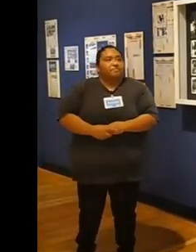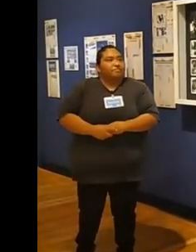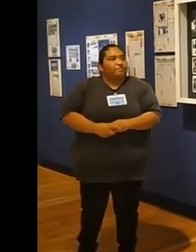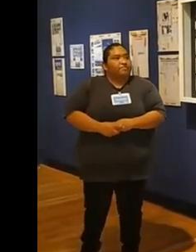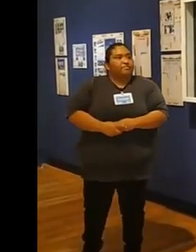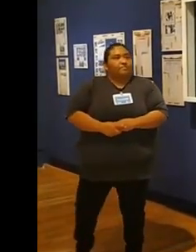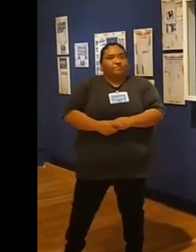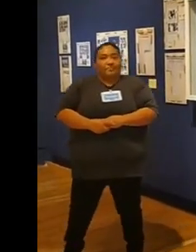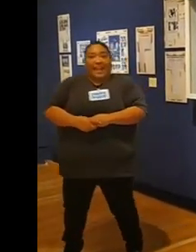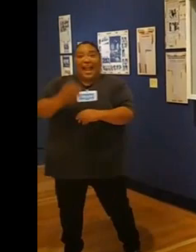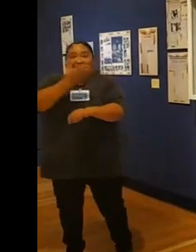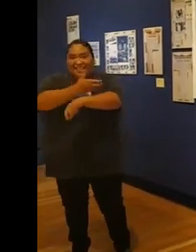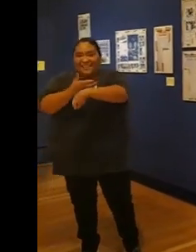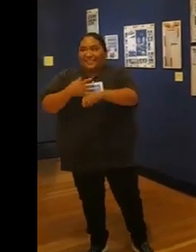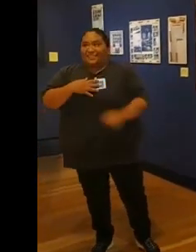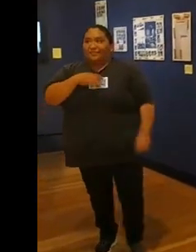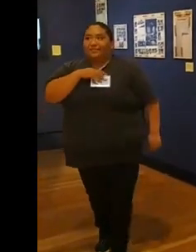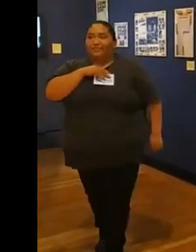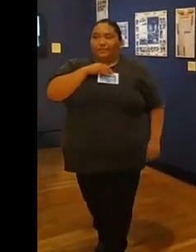De este lado,